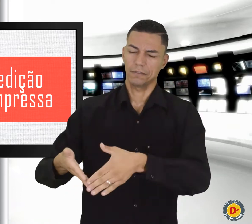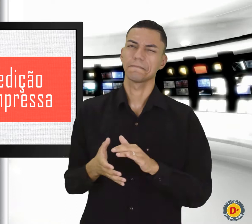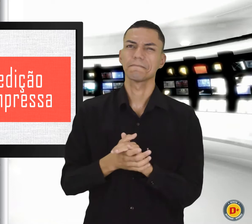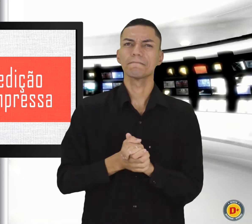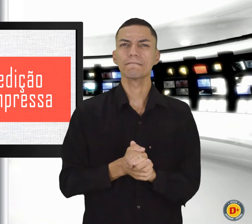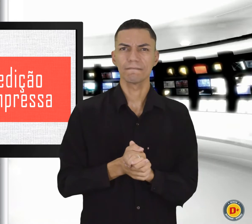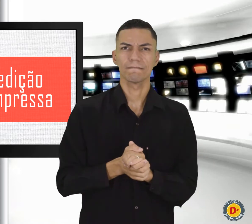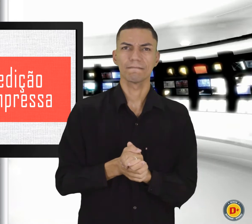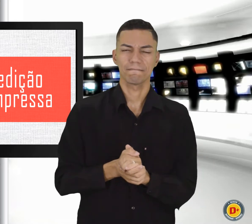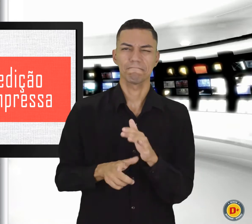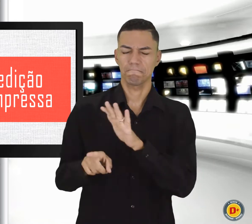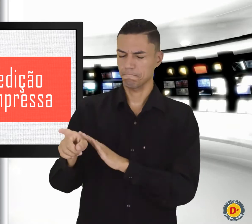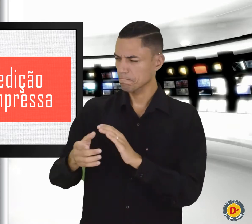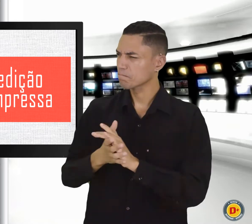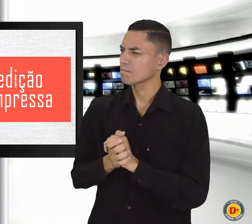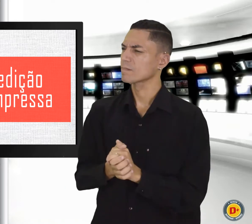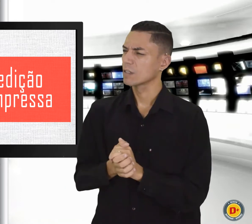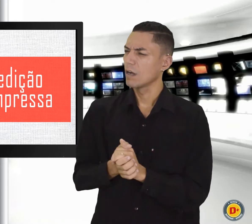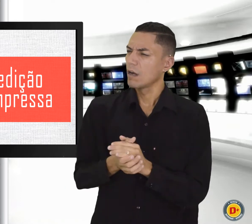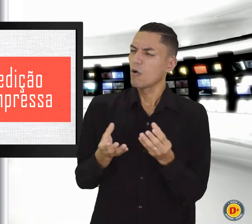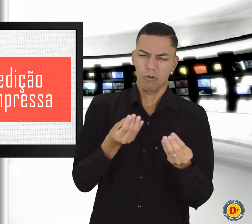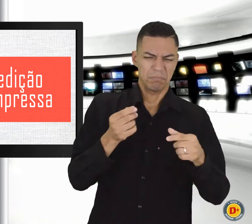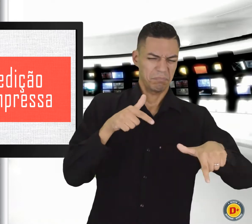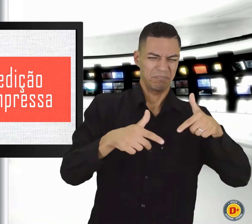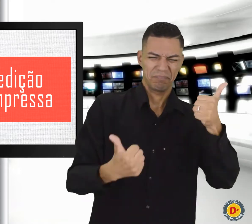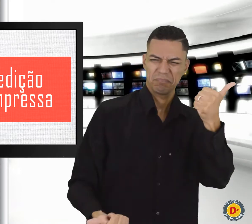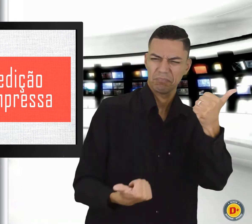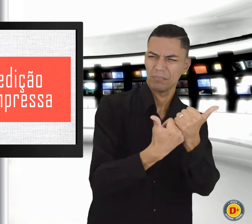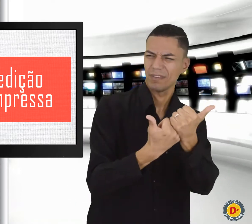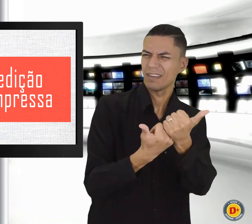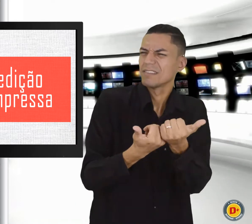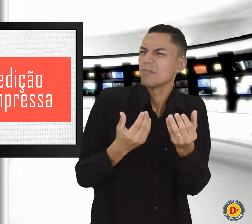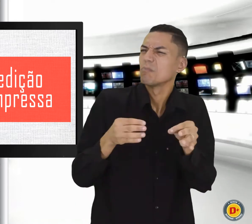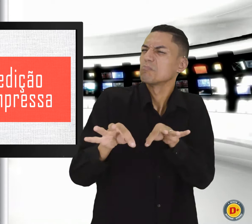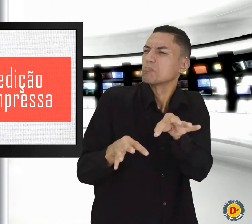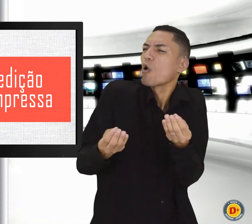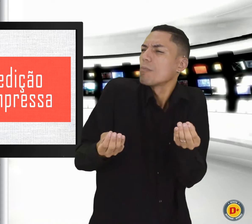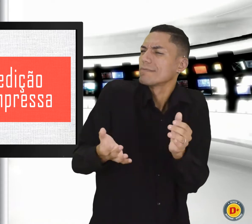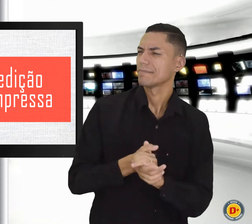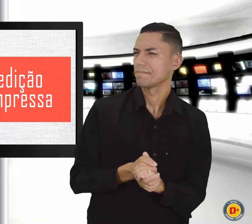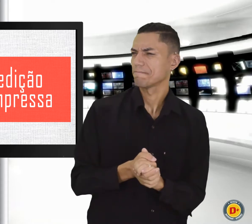Na prática, como funciona o emprego apoiado? Um programa de emprego